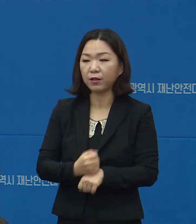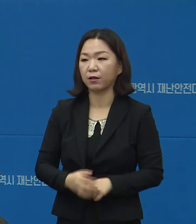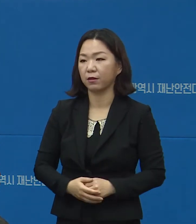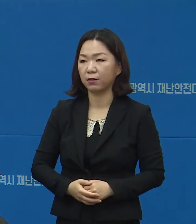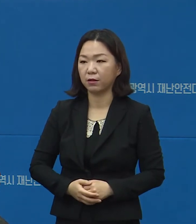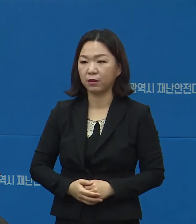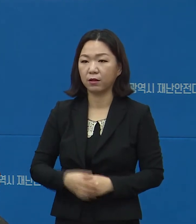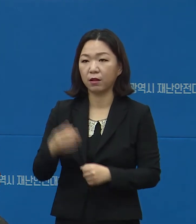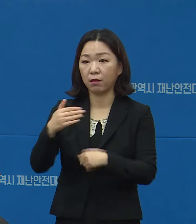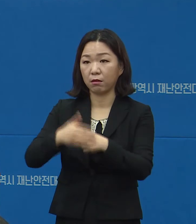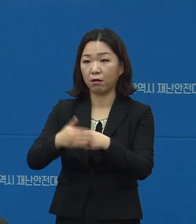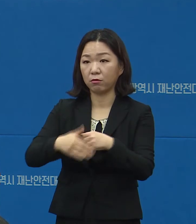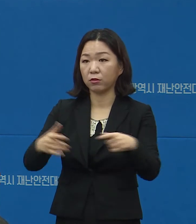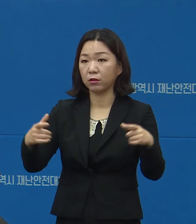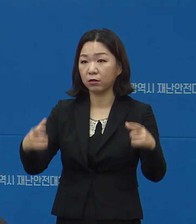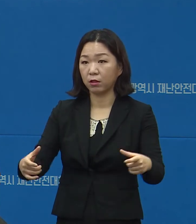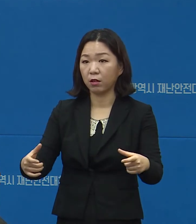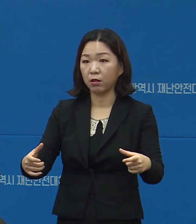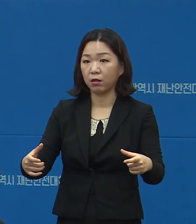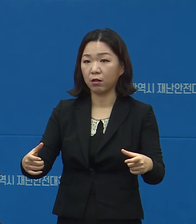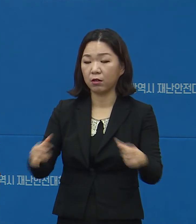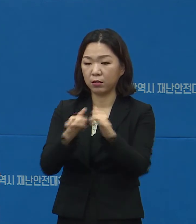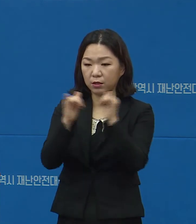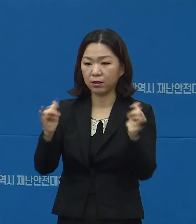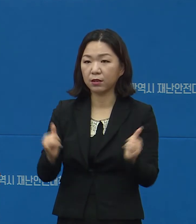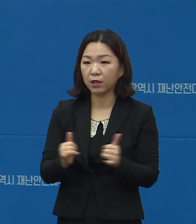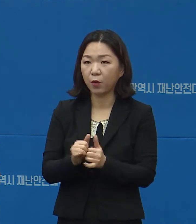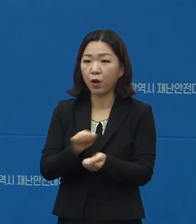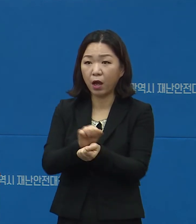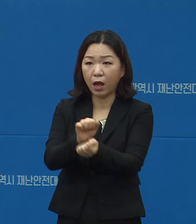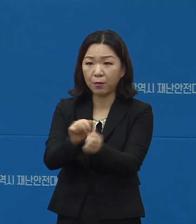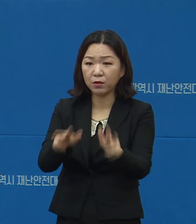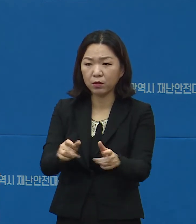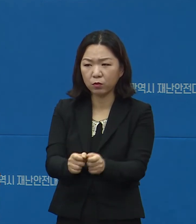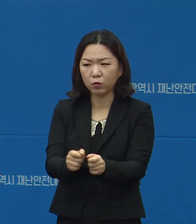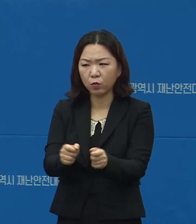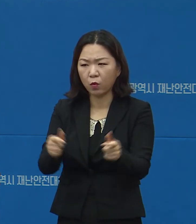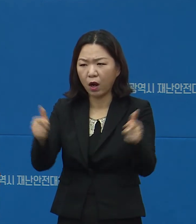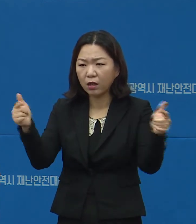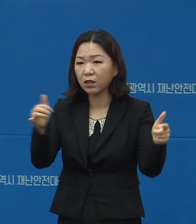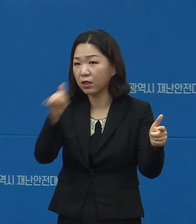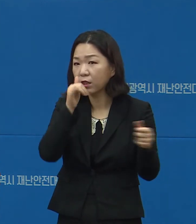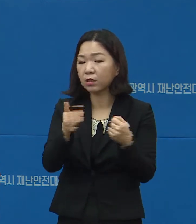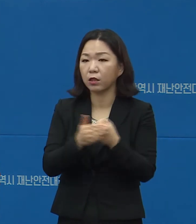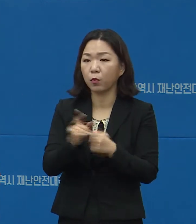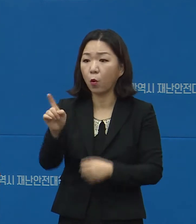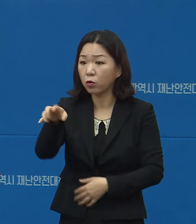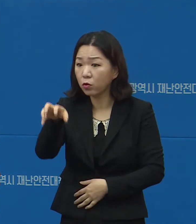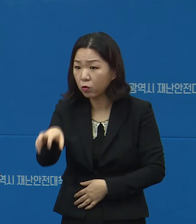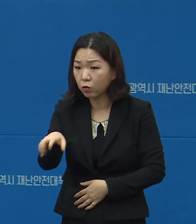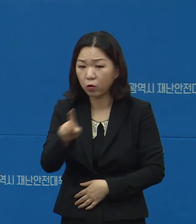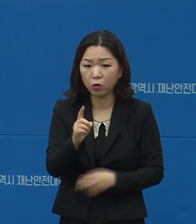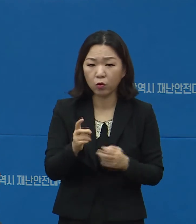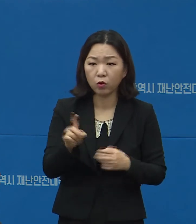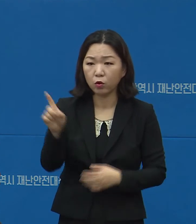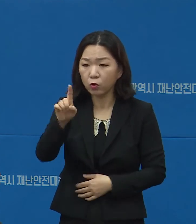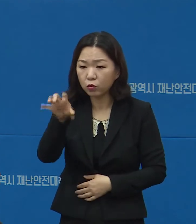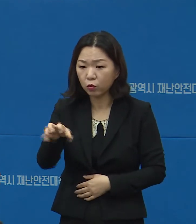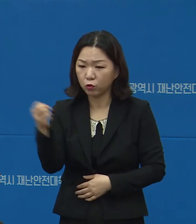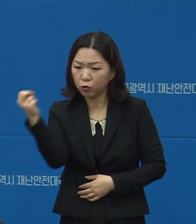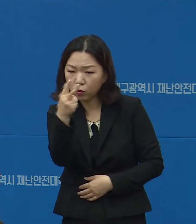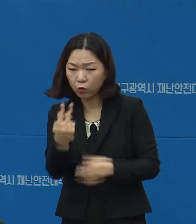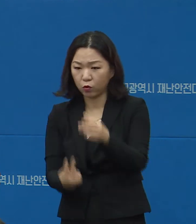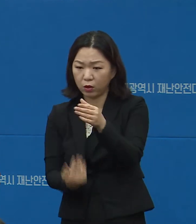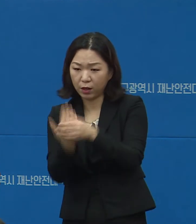대구 같은 경우는 지역사회 감염이 상당히 확산돼 있어 어디에서 어떻게 추가 감염이